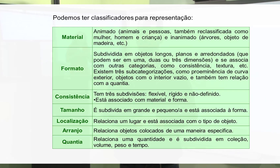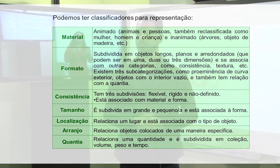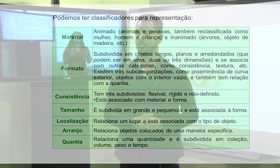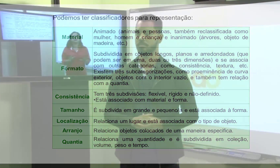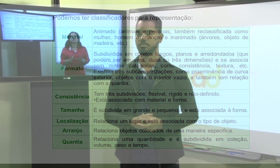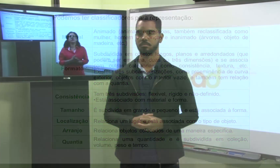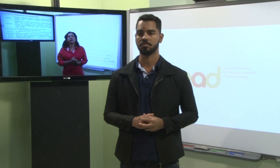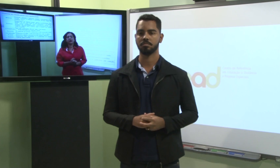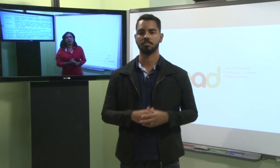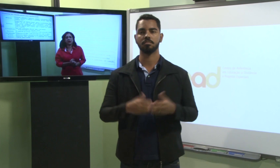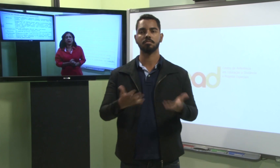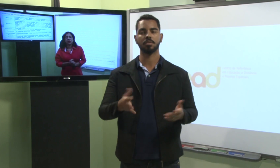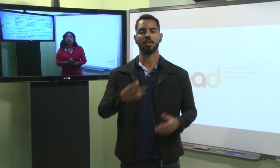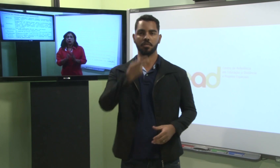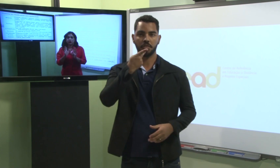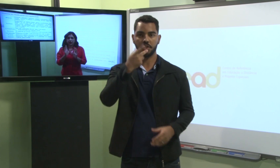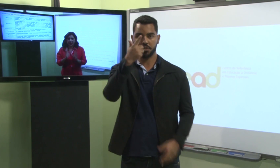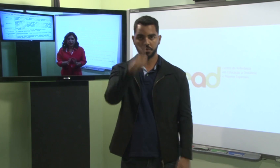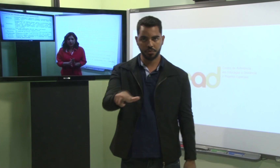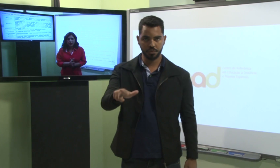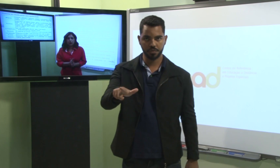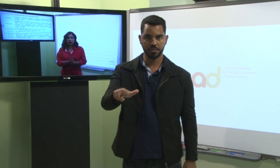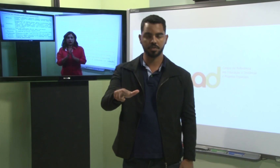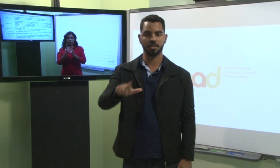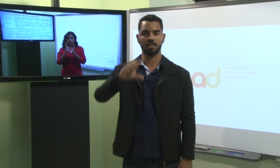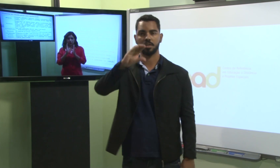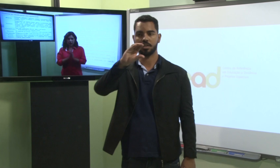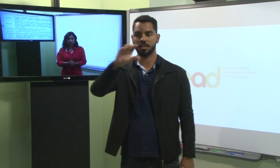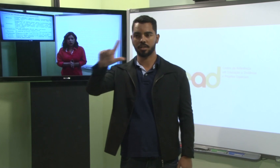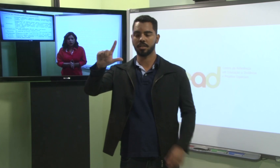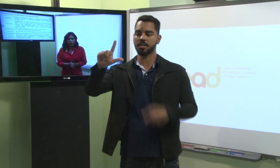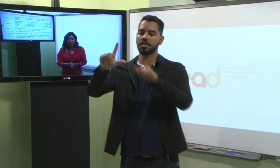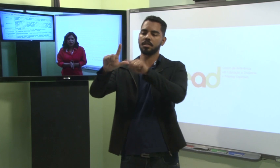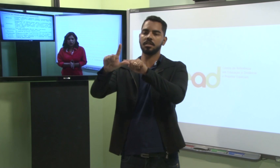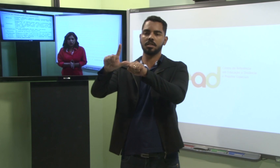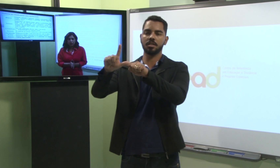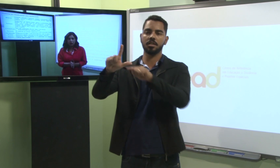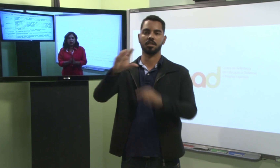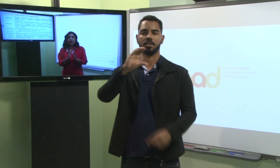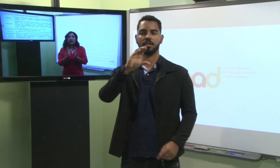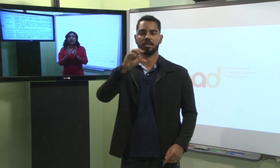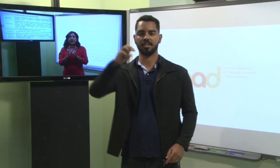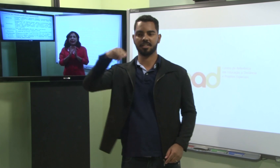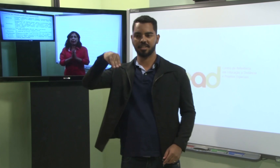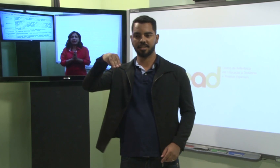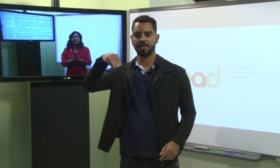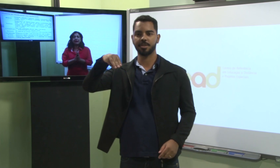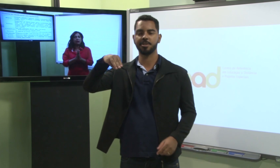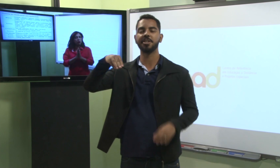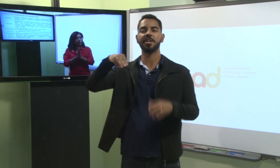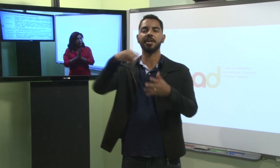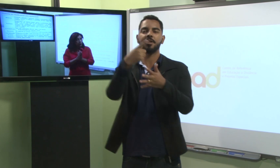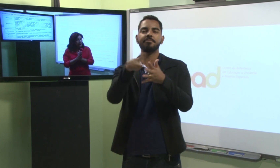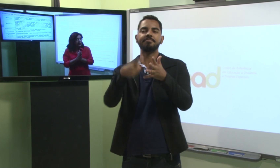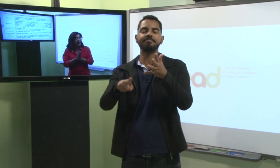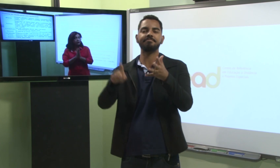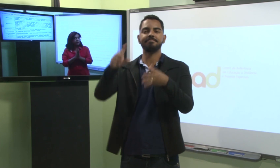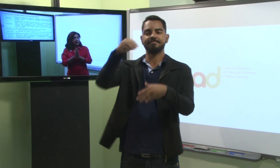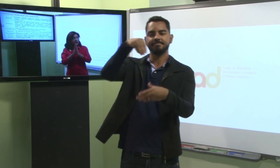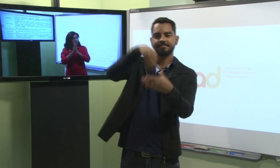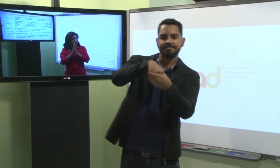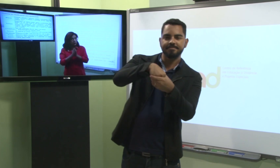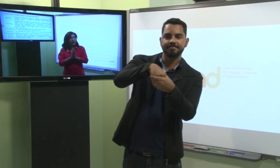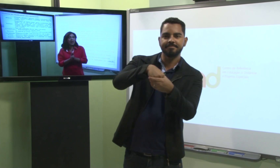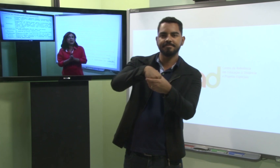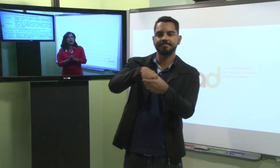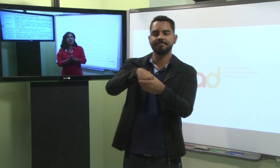Bom, repetindo para vocês, os classificadores utilizam configurações de mãos que representam alguma propriedade